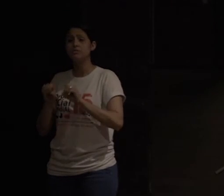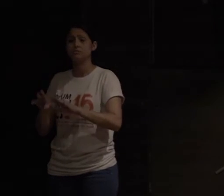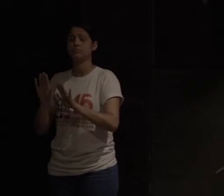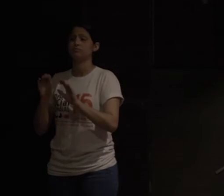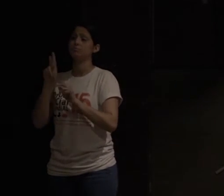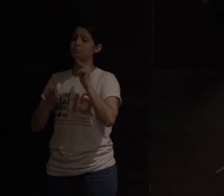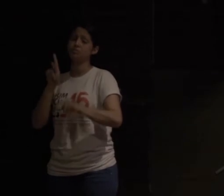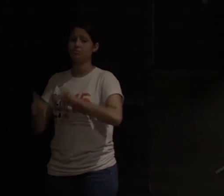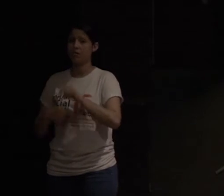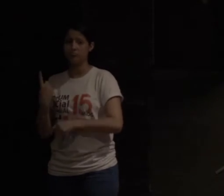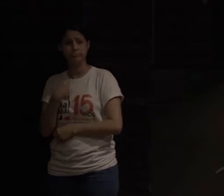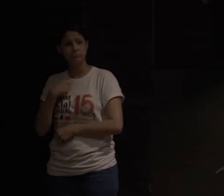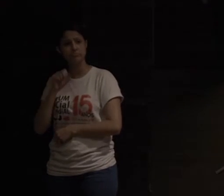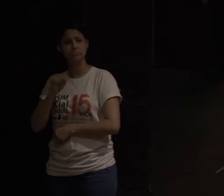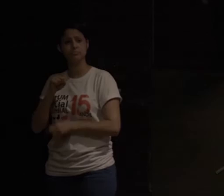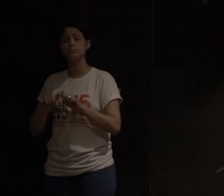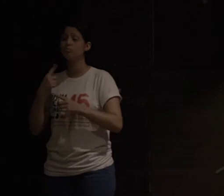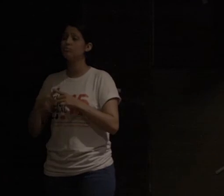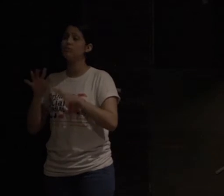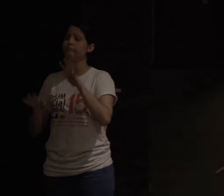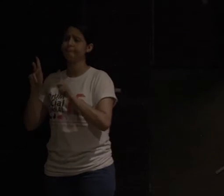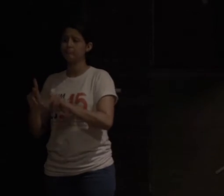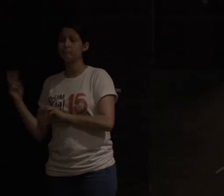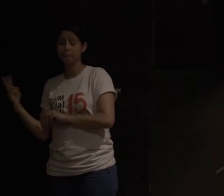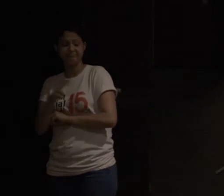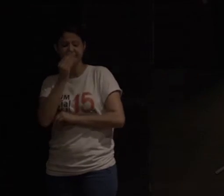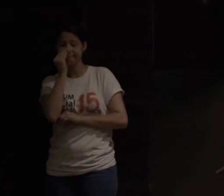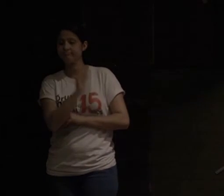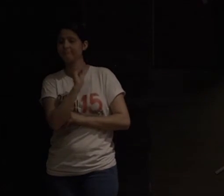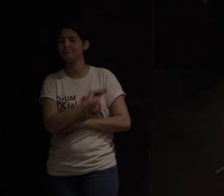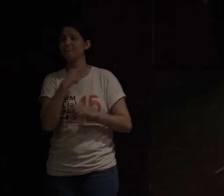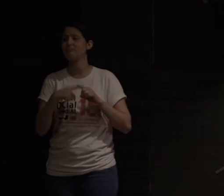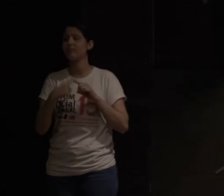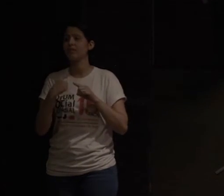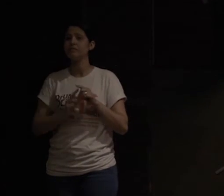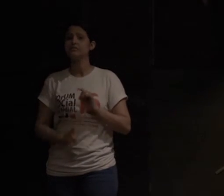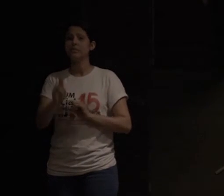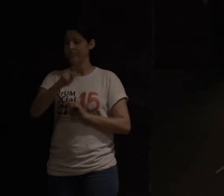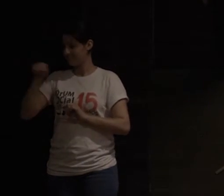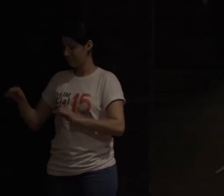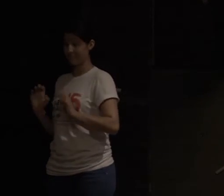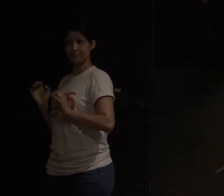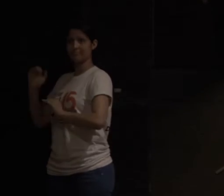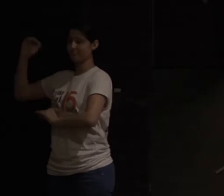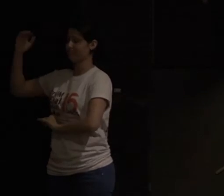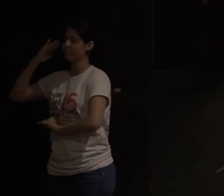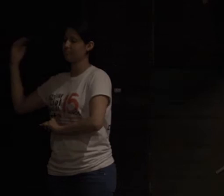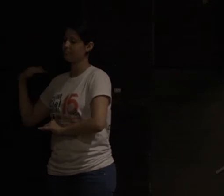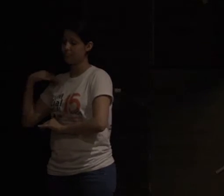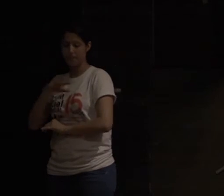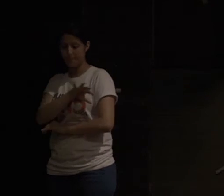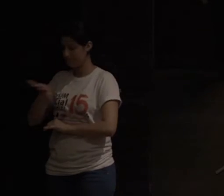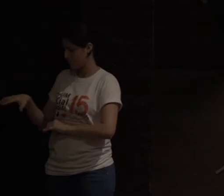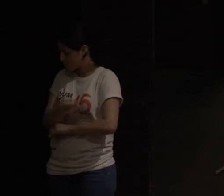e a universidade que deixou de ter aliados nas elites, porque as elites estão a formar os seus filhos nas chamadas universidades globais,